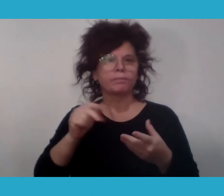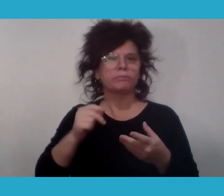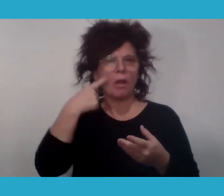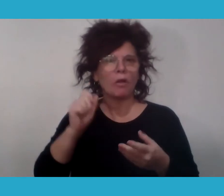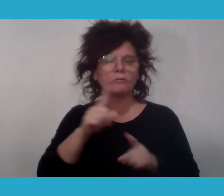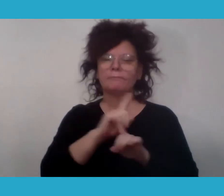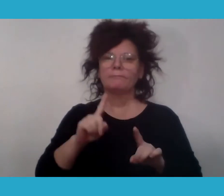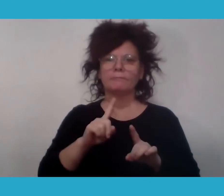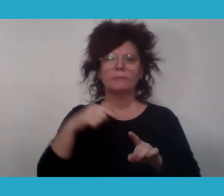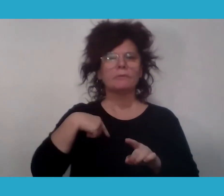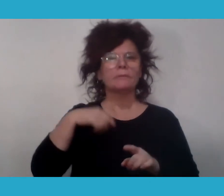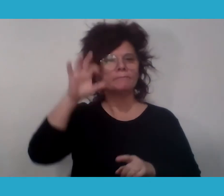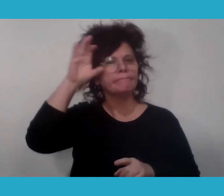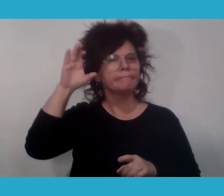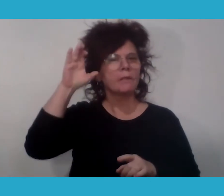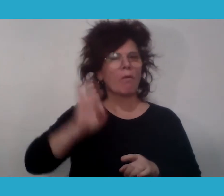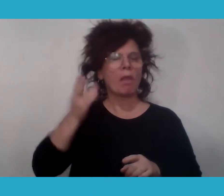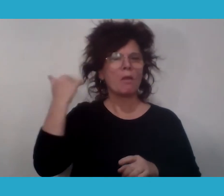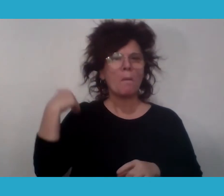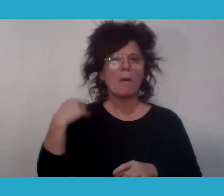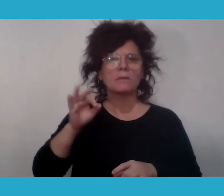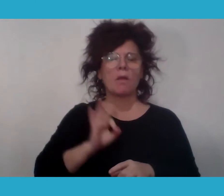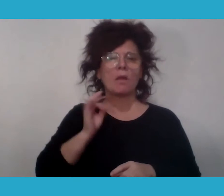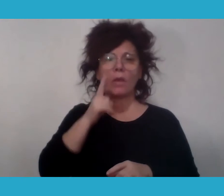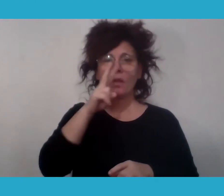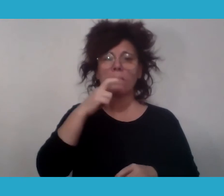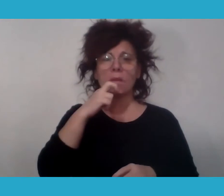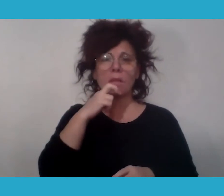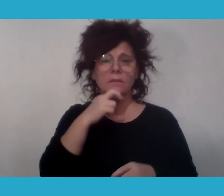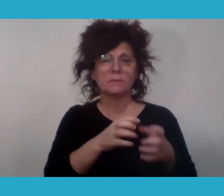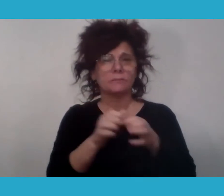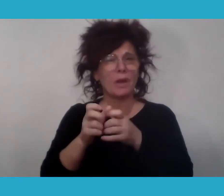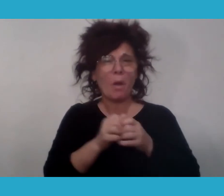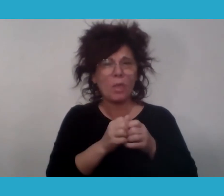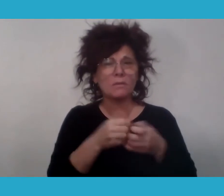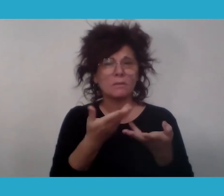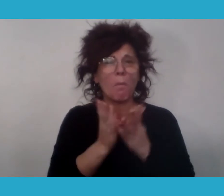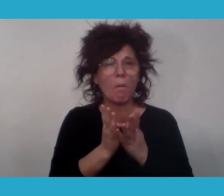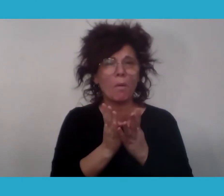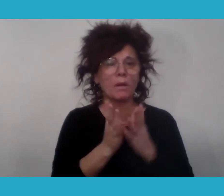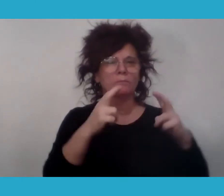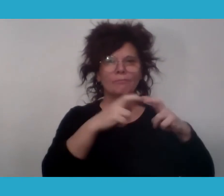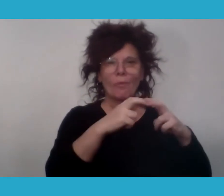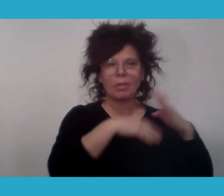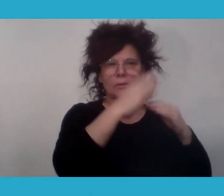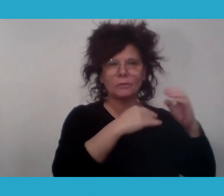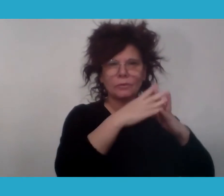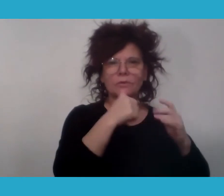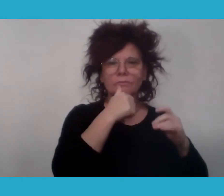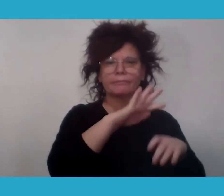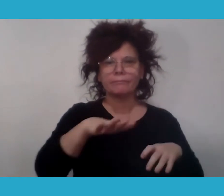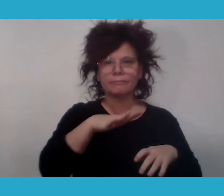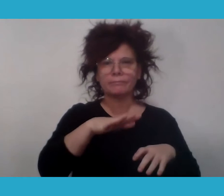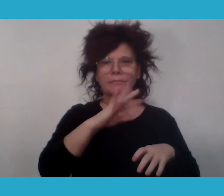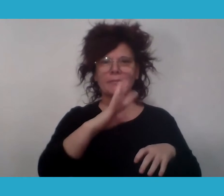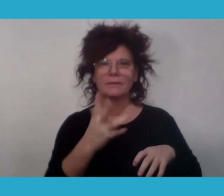lo que procede a hacer un repaso histórico. En 2017 las autoridades realizaron una audiencia pública para la ejecución de un puente para el lago San Roque, cuya información